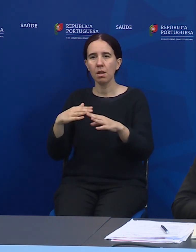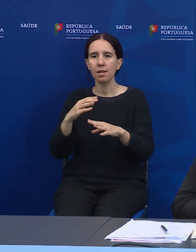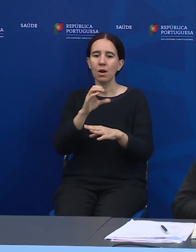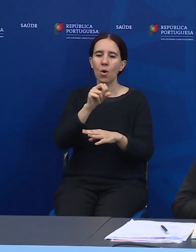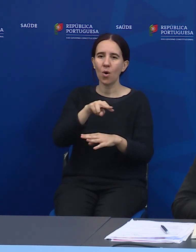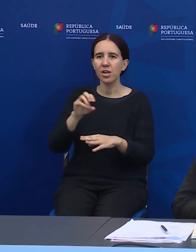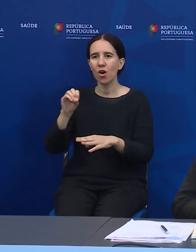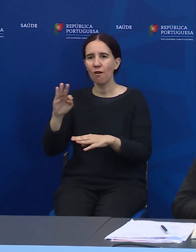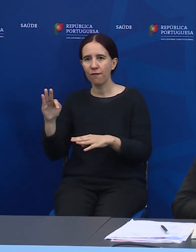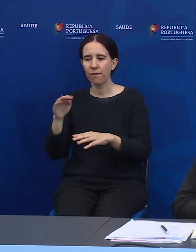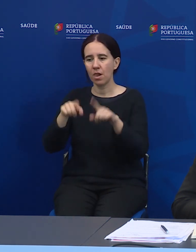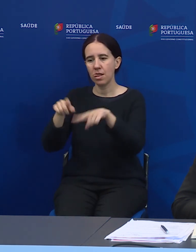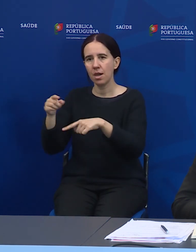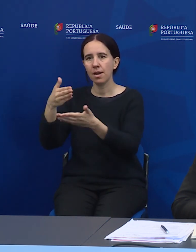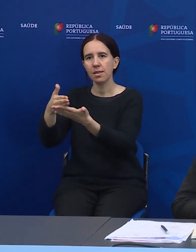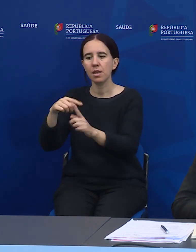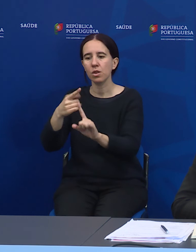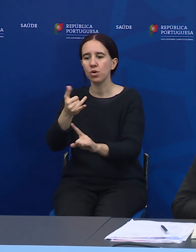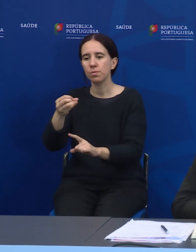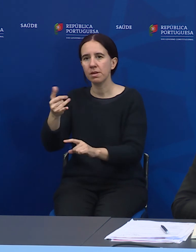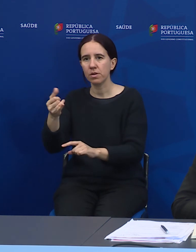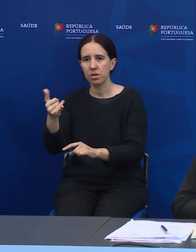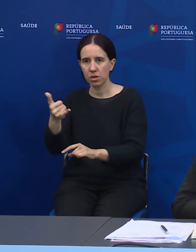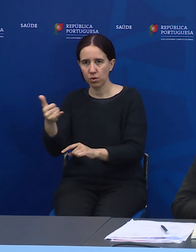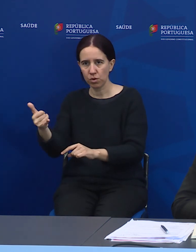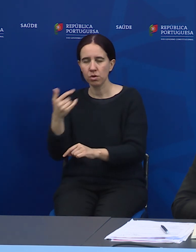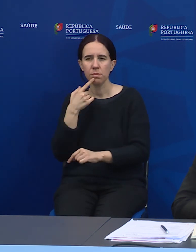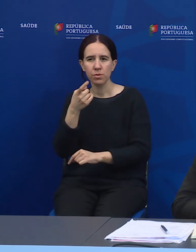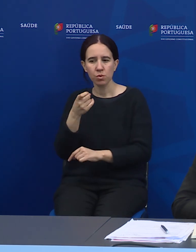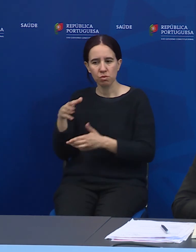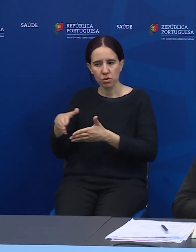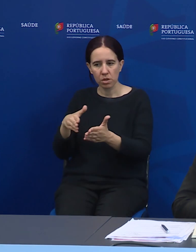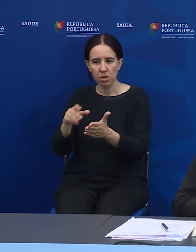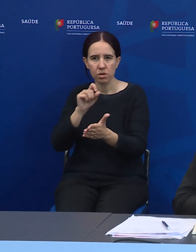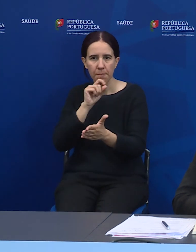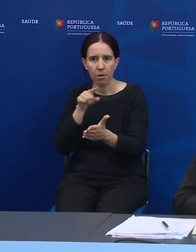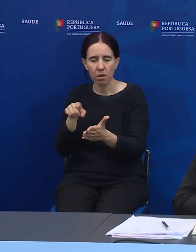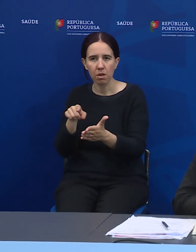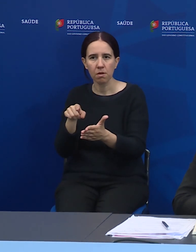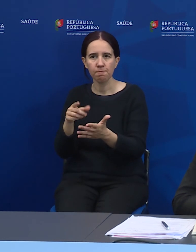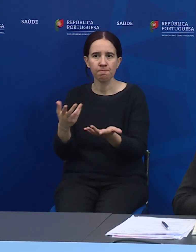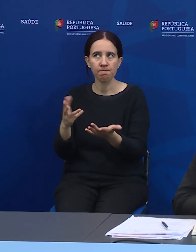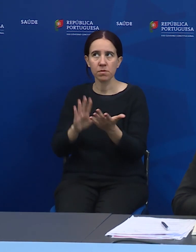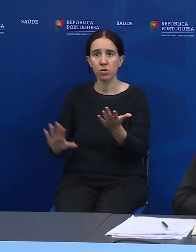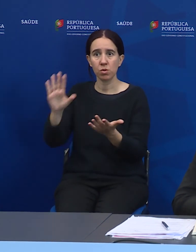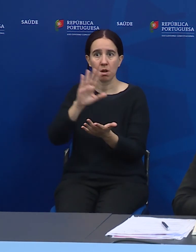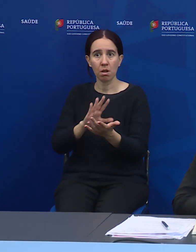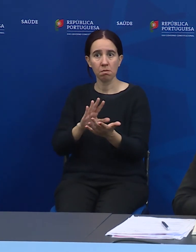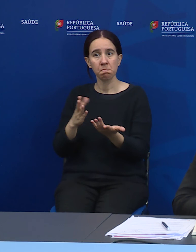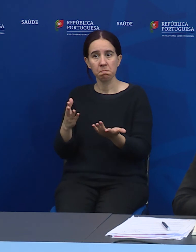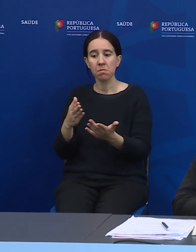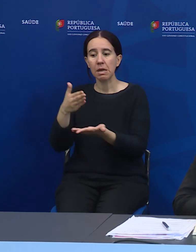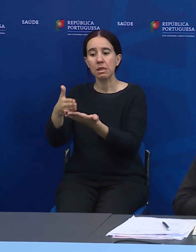off até 2022 perguntar-vos se isto pode ser uma estratégia a nacional